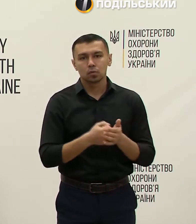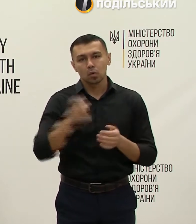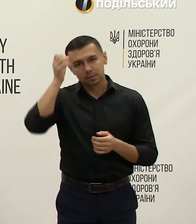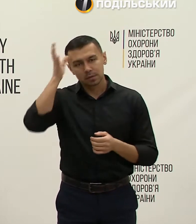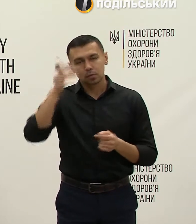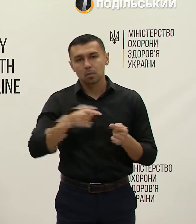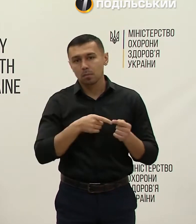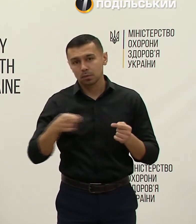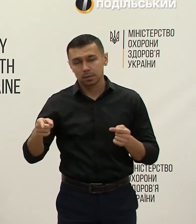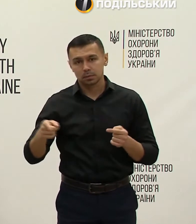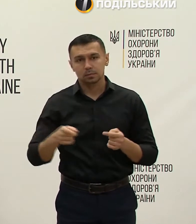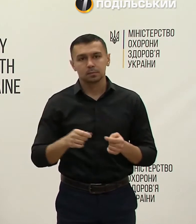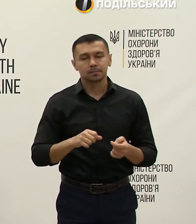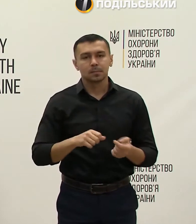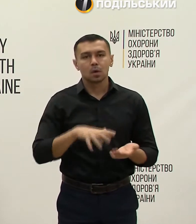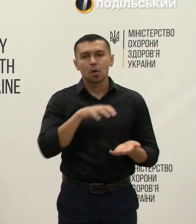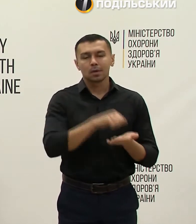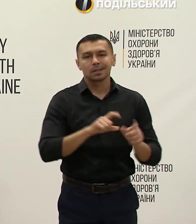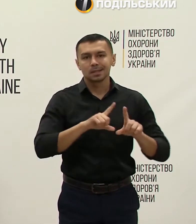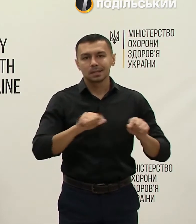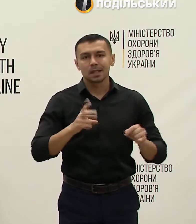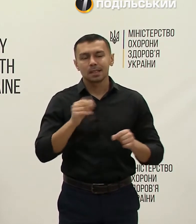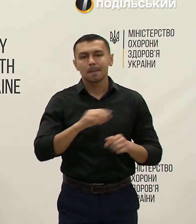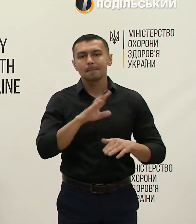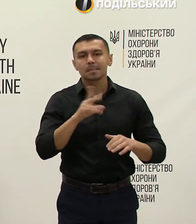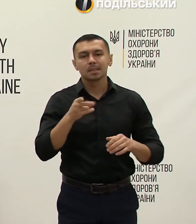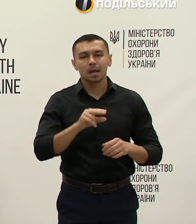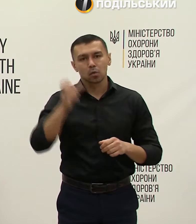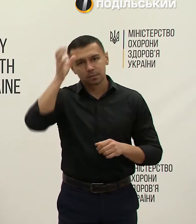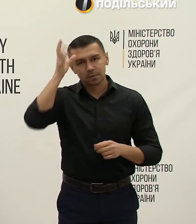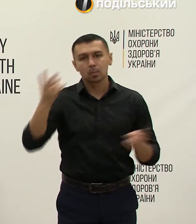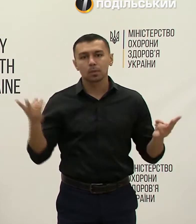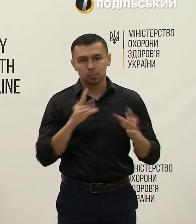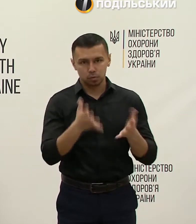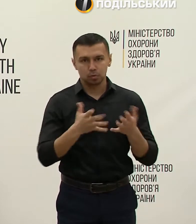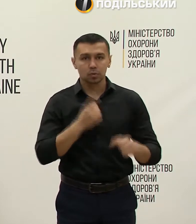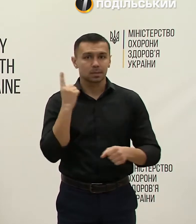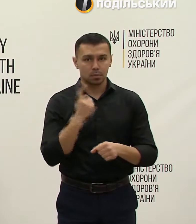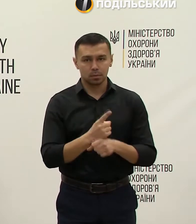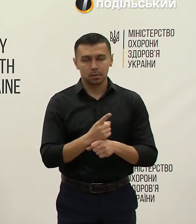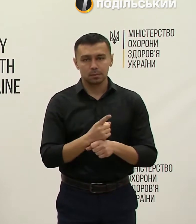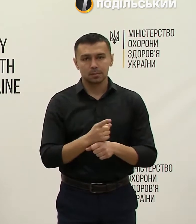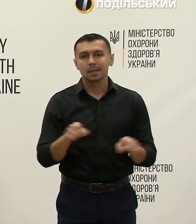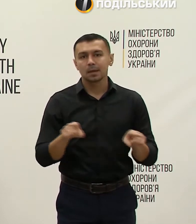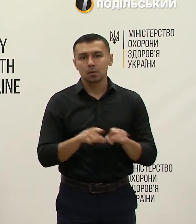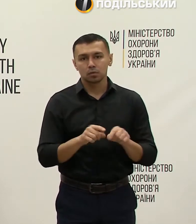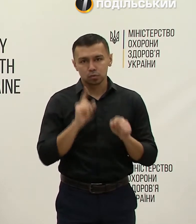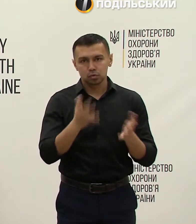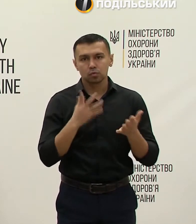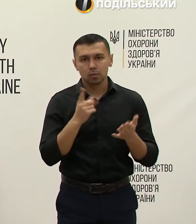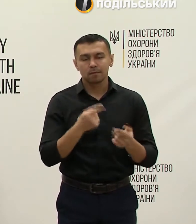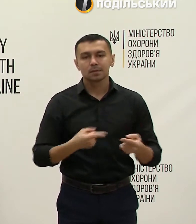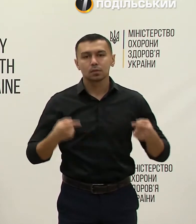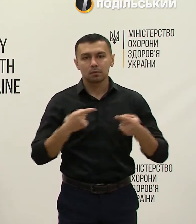процесу. Оренда шкіл не під освітні потреби чітко заборонена. Також чітко